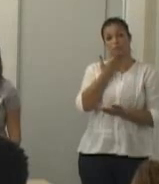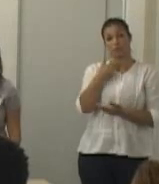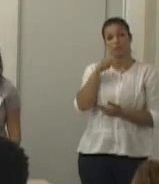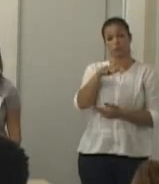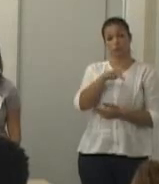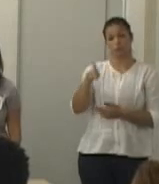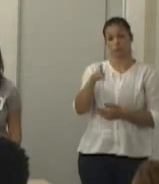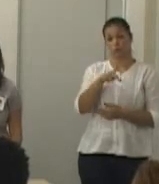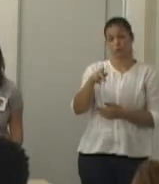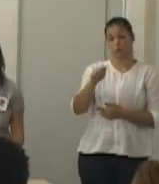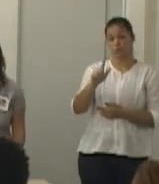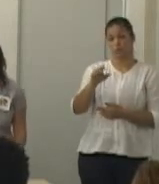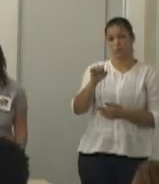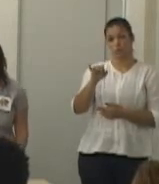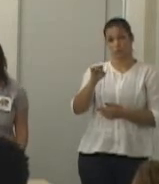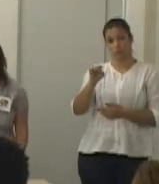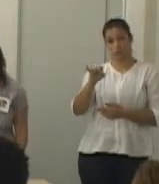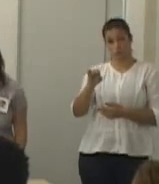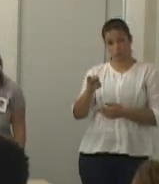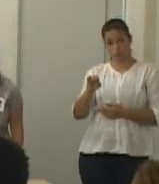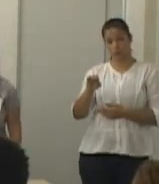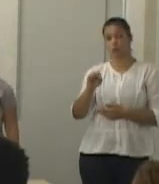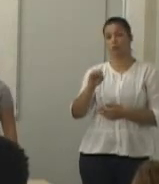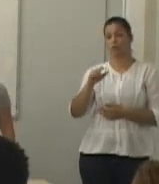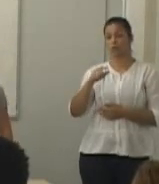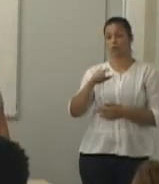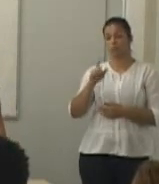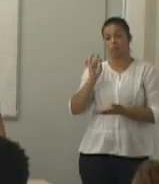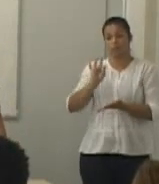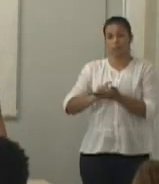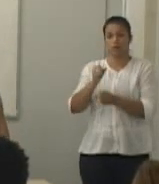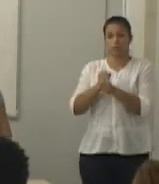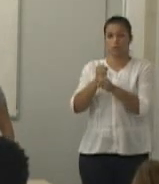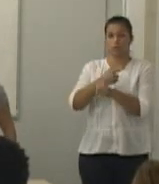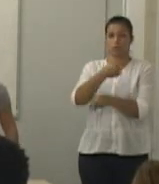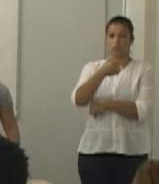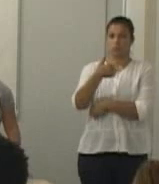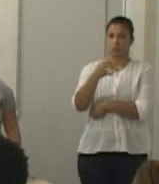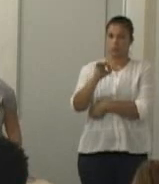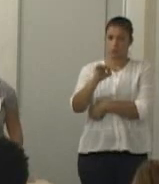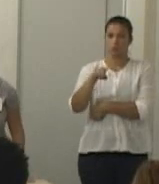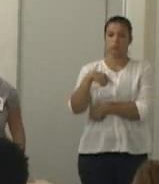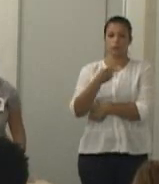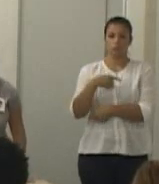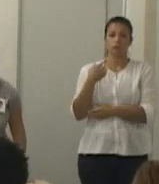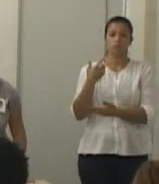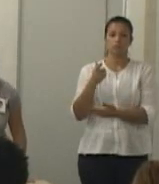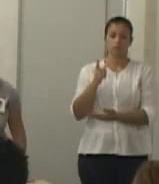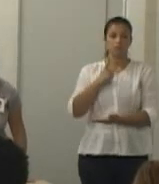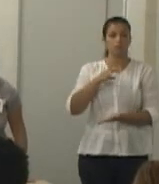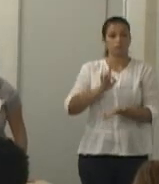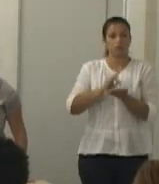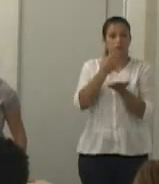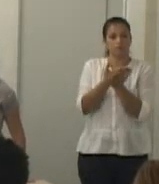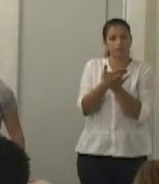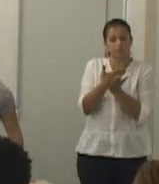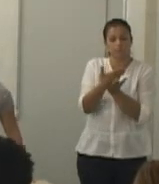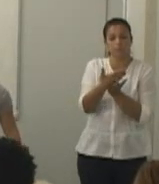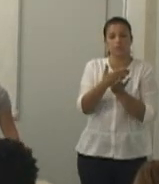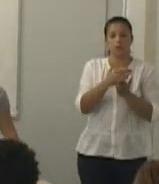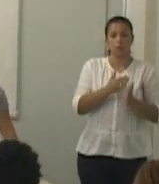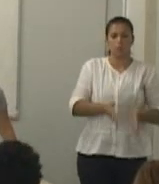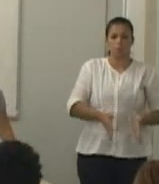Teixeira que em 2010 nós tivéssemos aqui pelo menos o início de algum uma infraestrutura física que sustentasse a